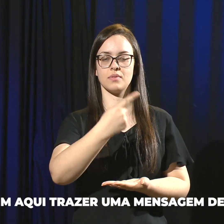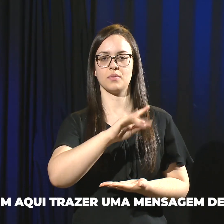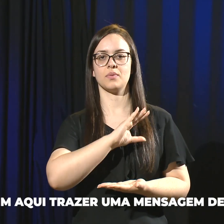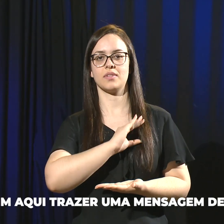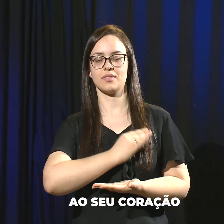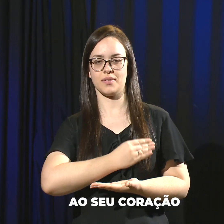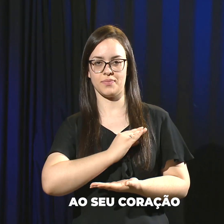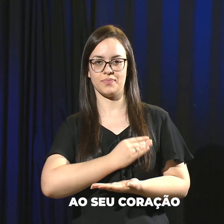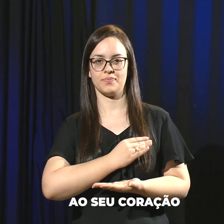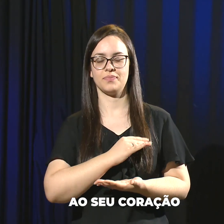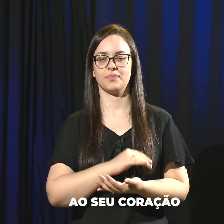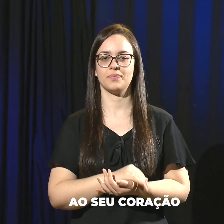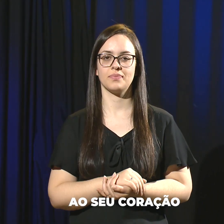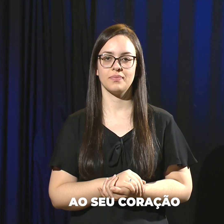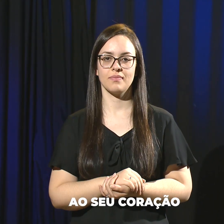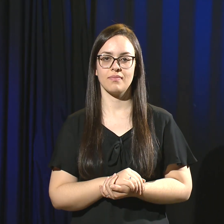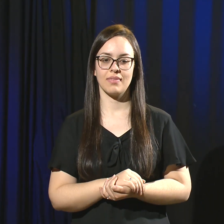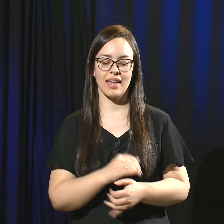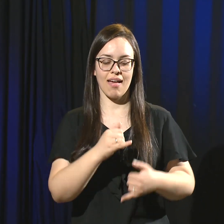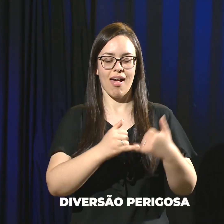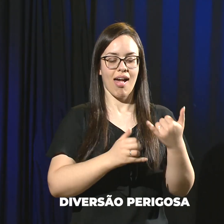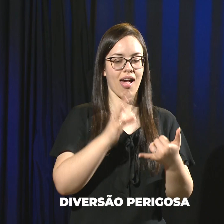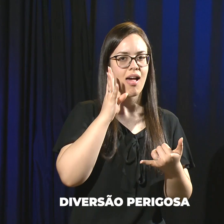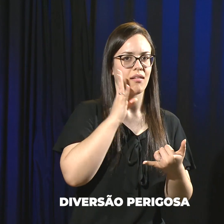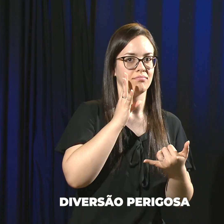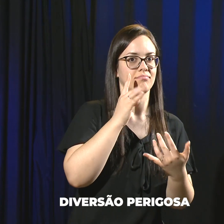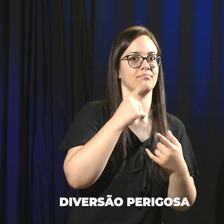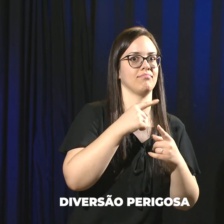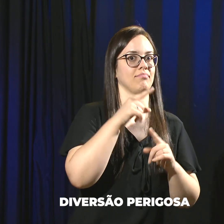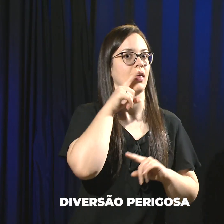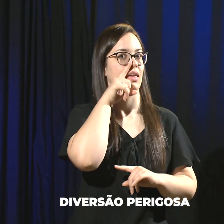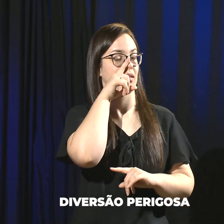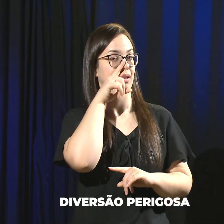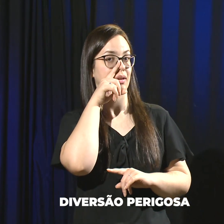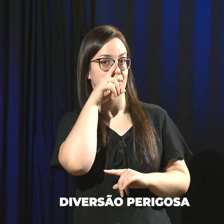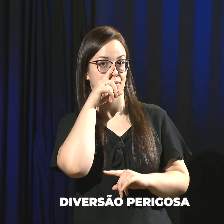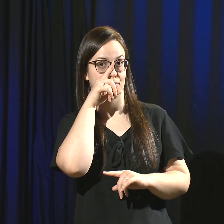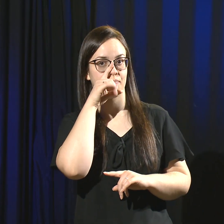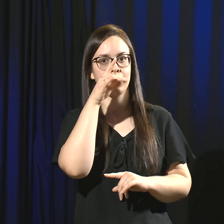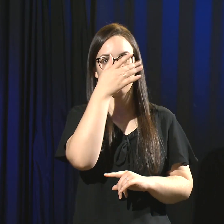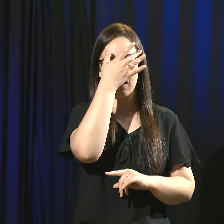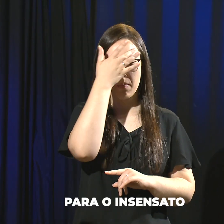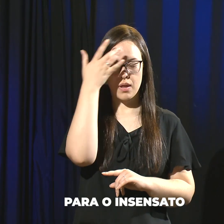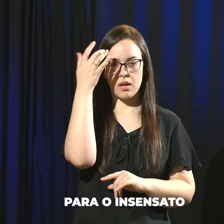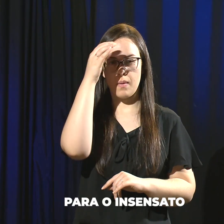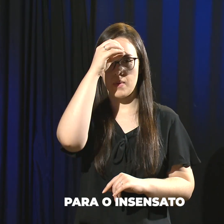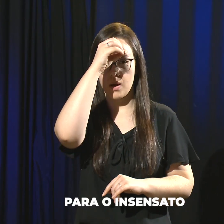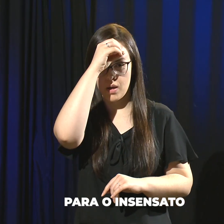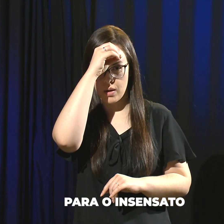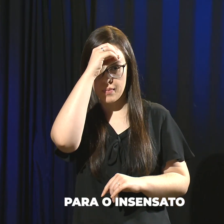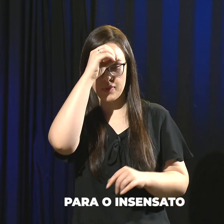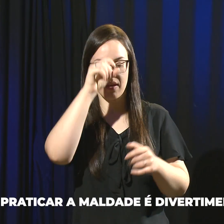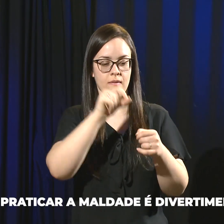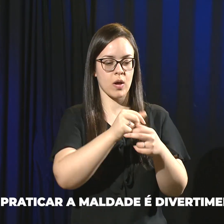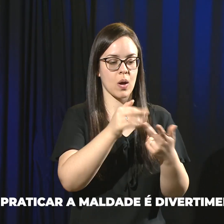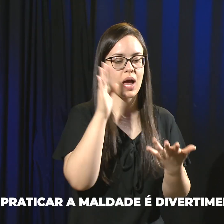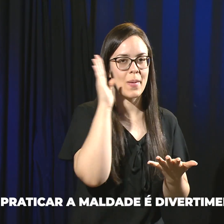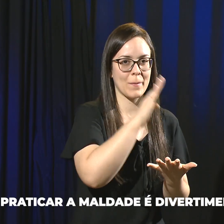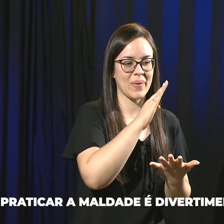de Deus ao seu coração diversão perigosa para o insensato praticar